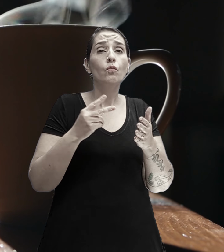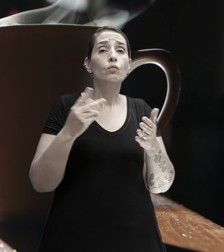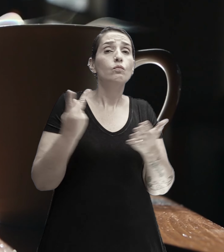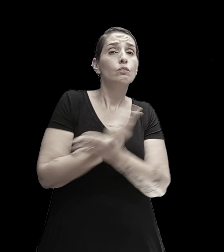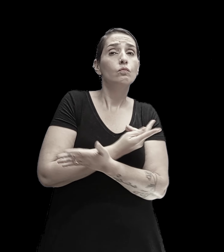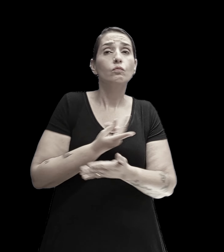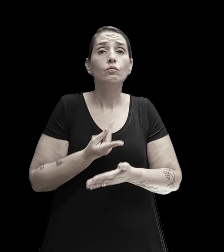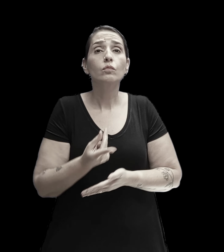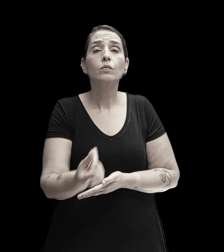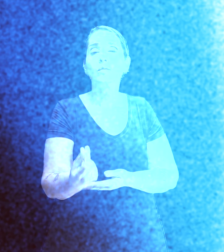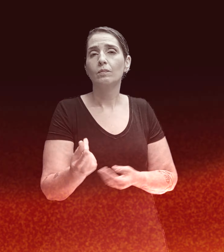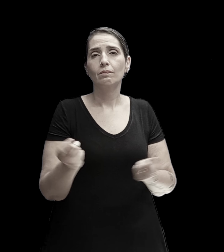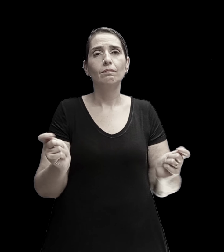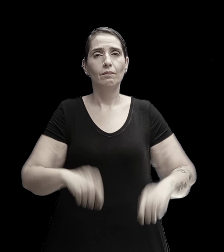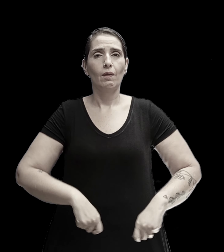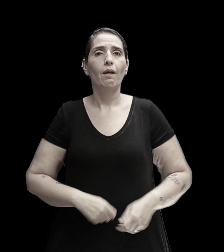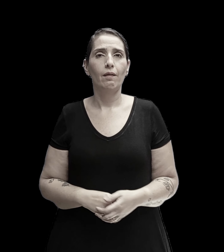eternidade.